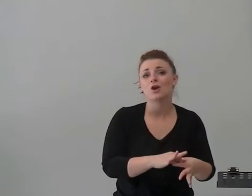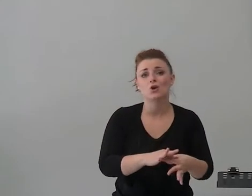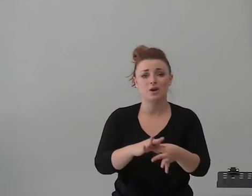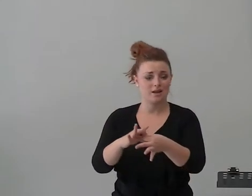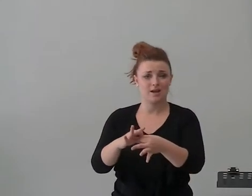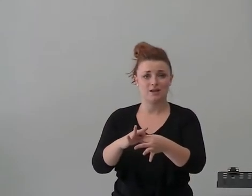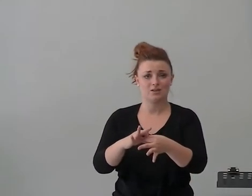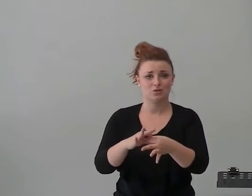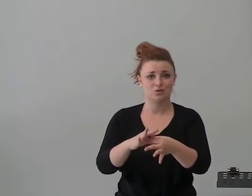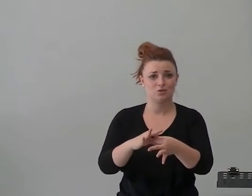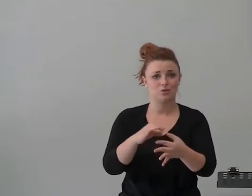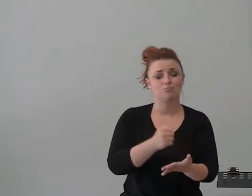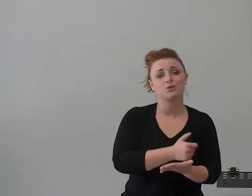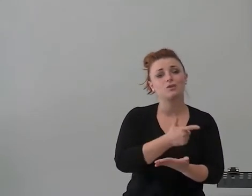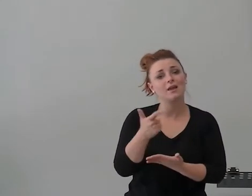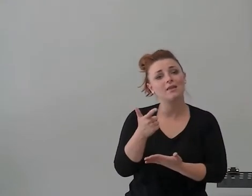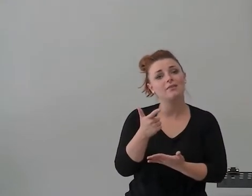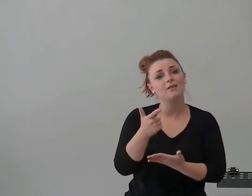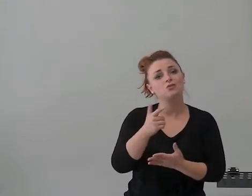che fare con Gesù.